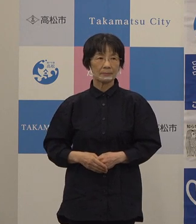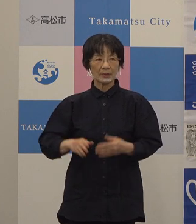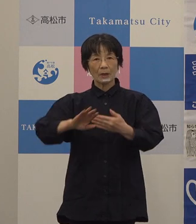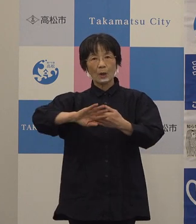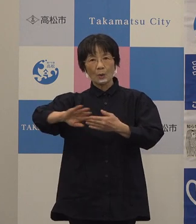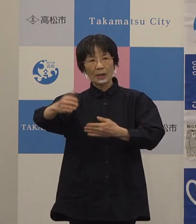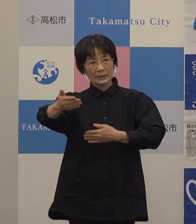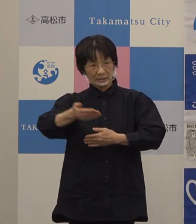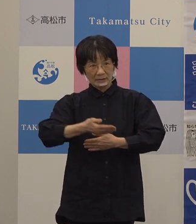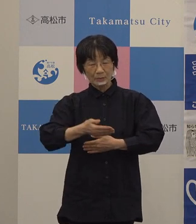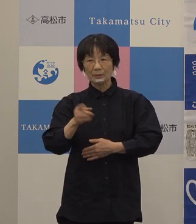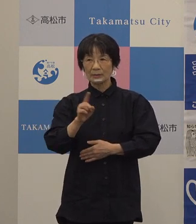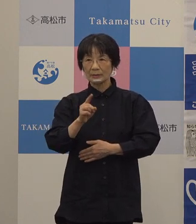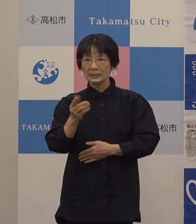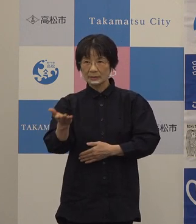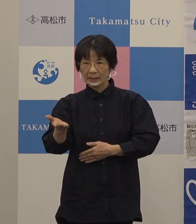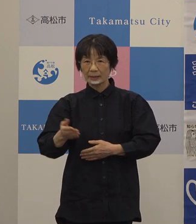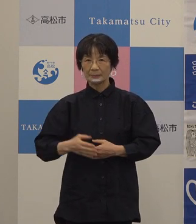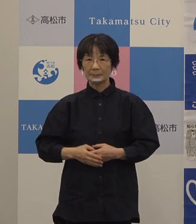はい、他にございませんか。